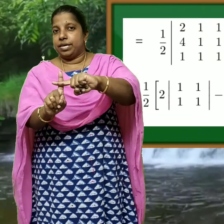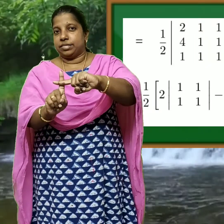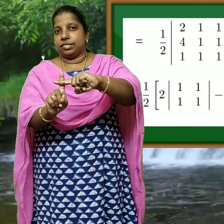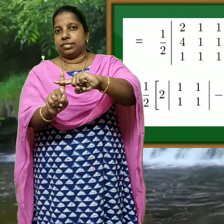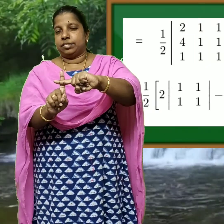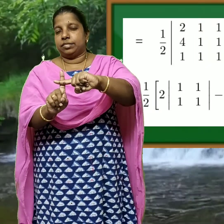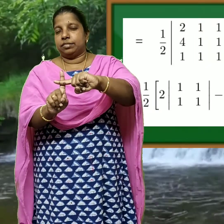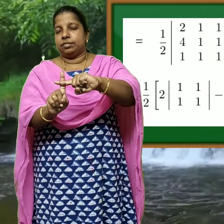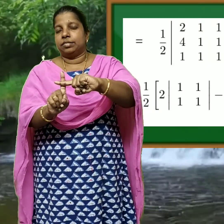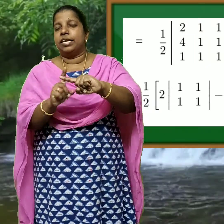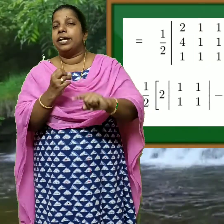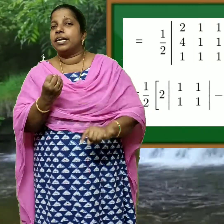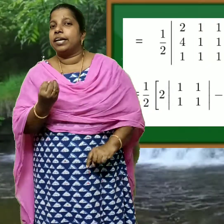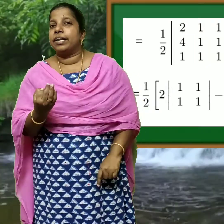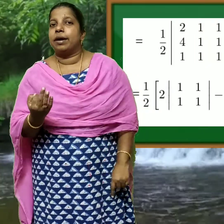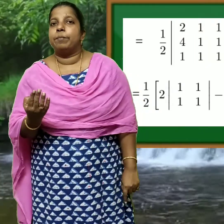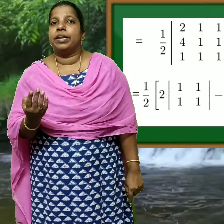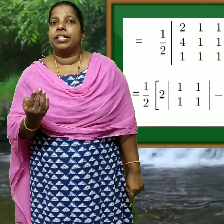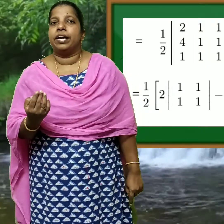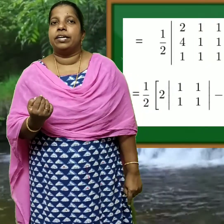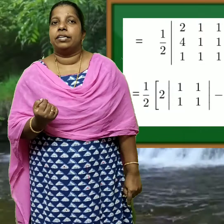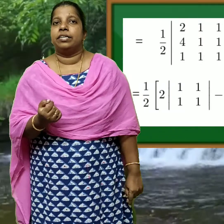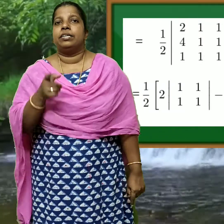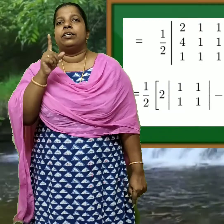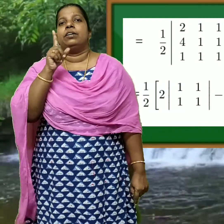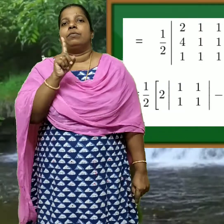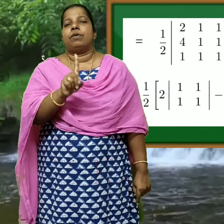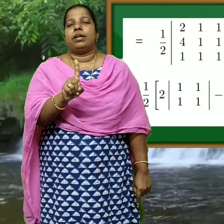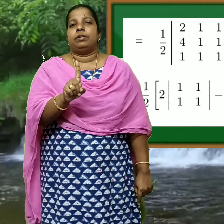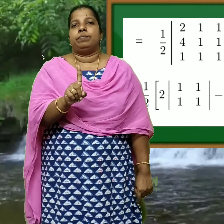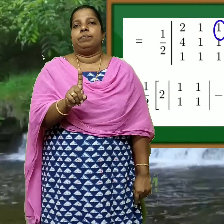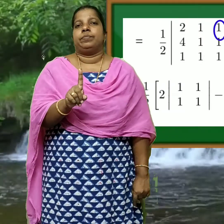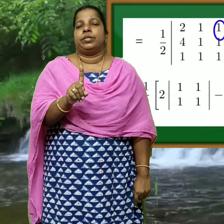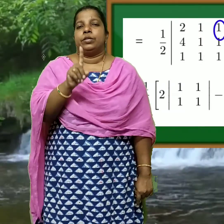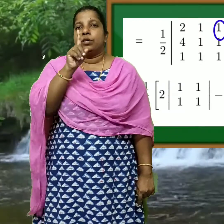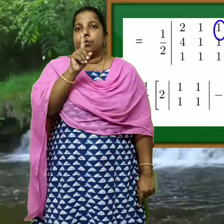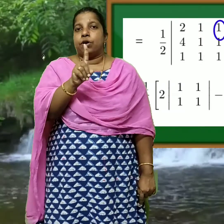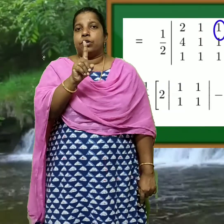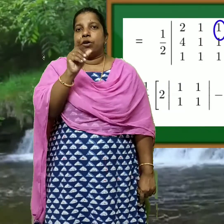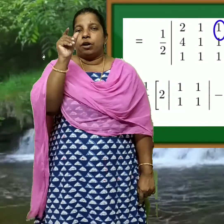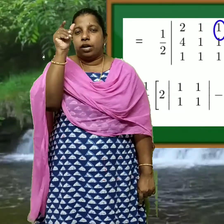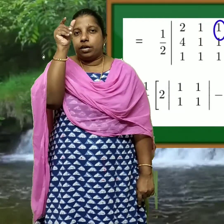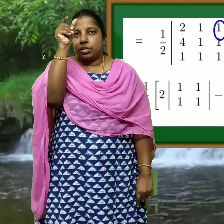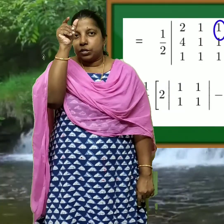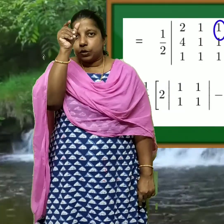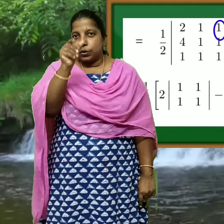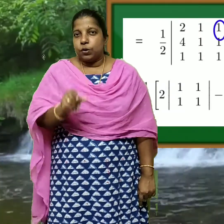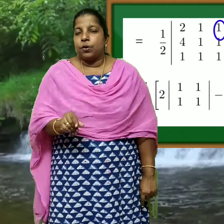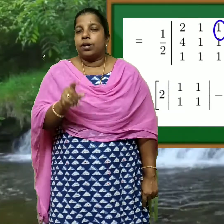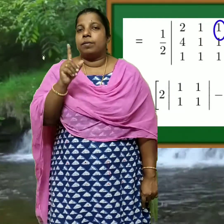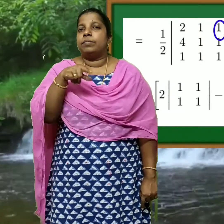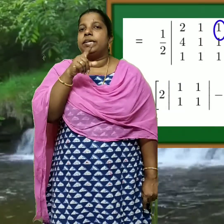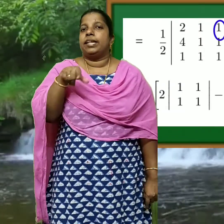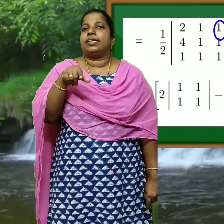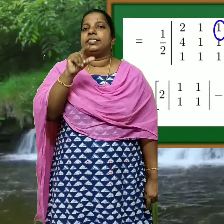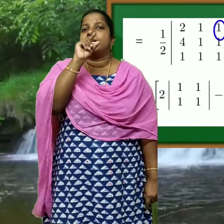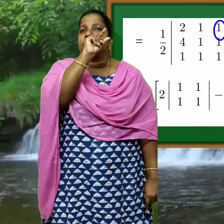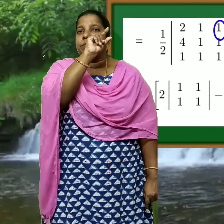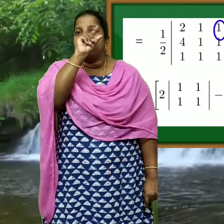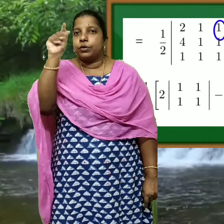പ്ലസ് എടുക്കേണ്ട നമ്പർ ഏതാണ്? 1. 1 ഉള്ള കോളം ഡിലീറ്റ്